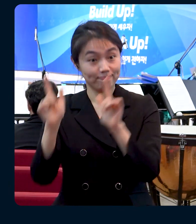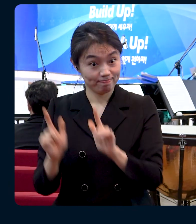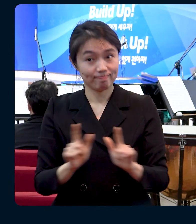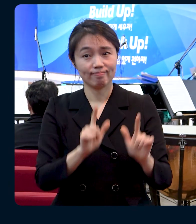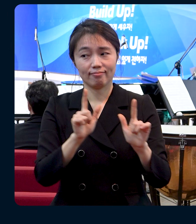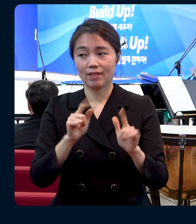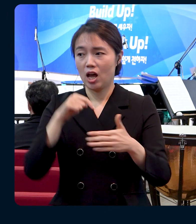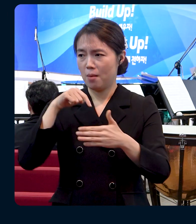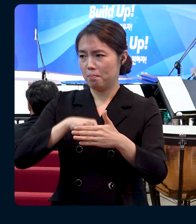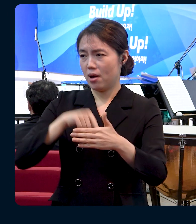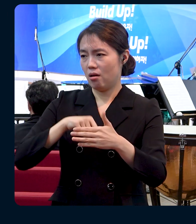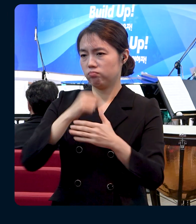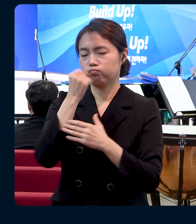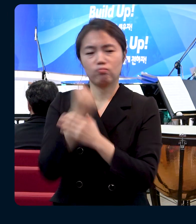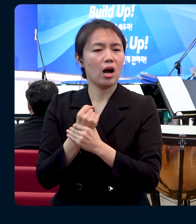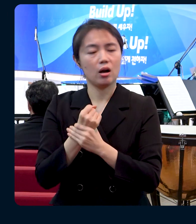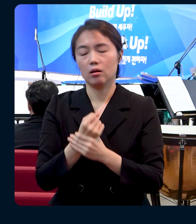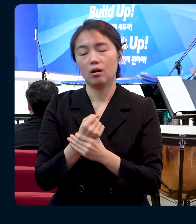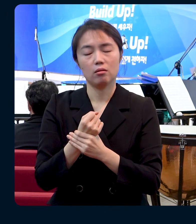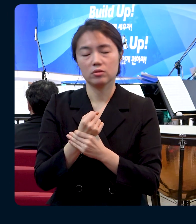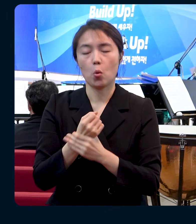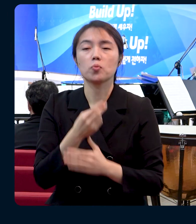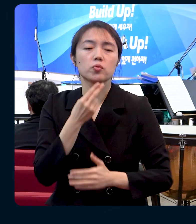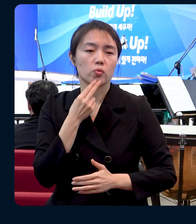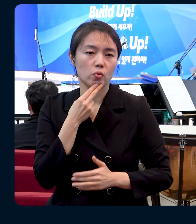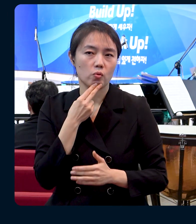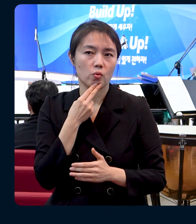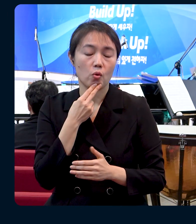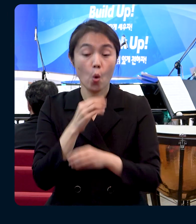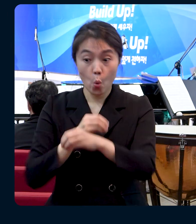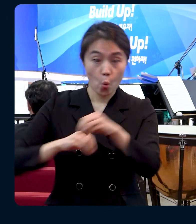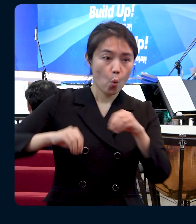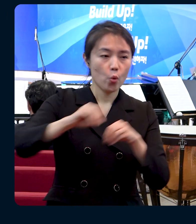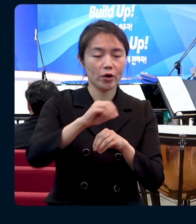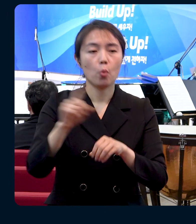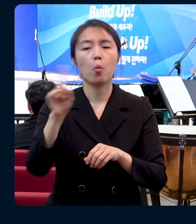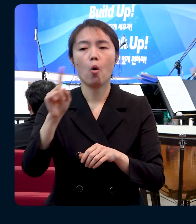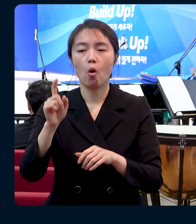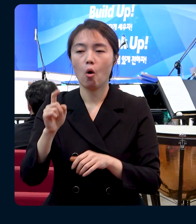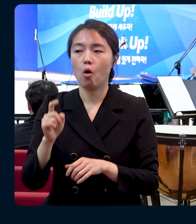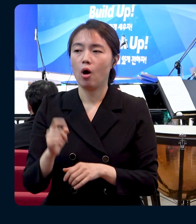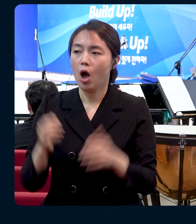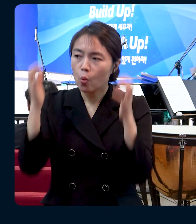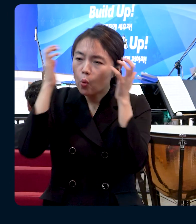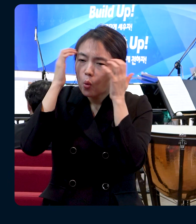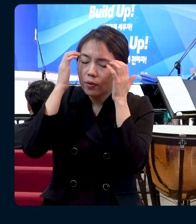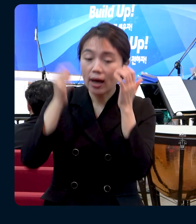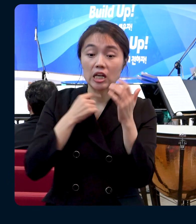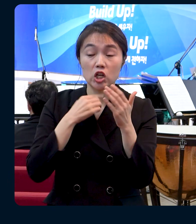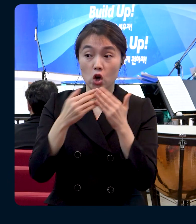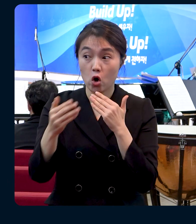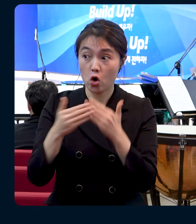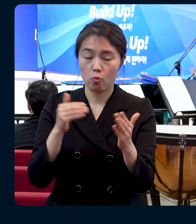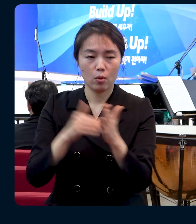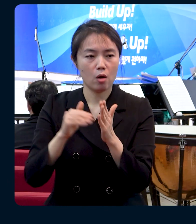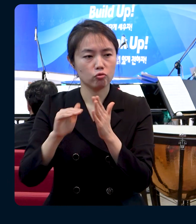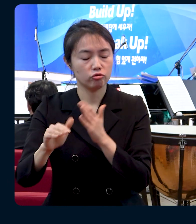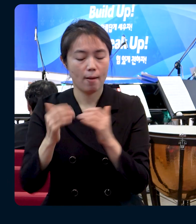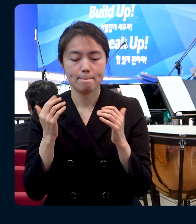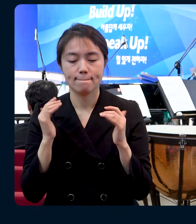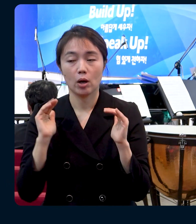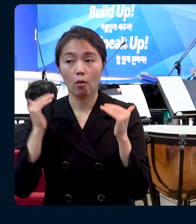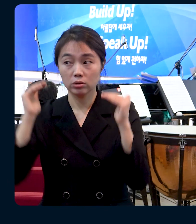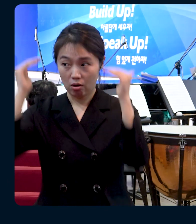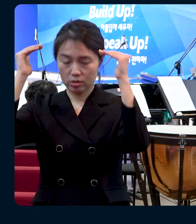당해도 아름답습니다. 그의 내면이 절대로 망가지는 법이 없다. 오히려 고난을 겪었을 때 망가지는 것이